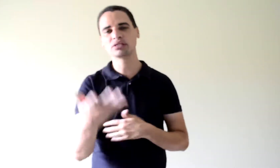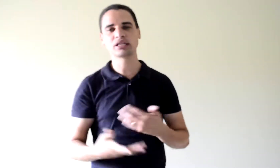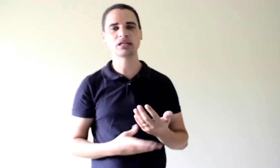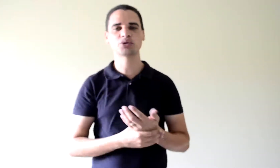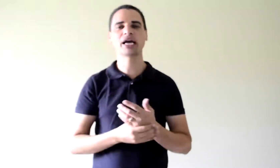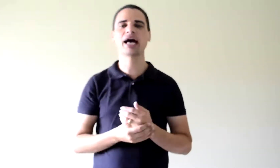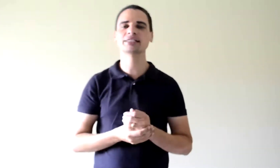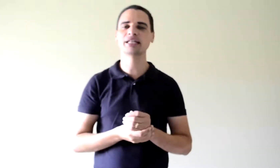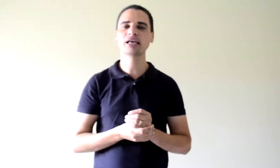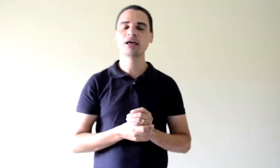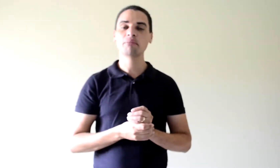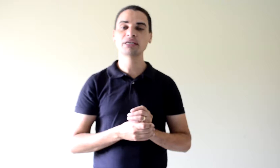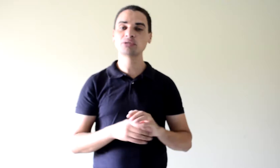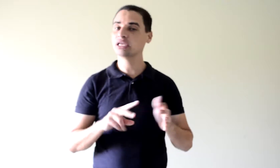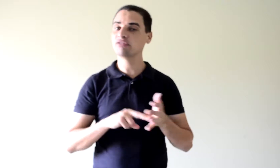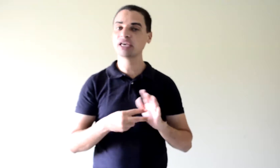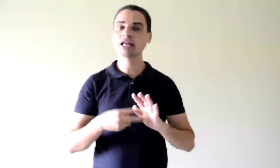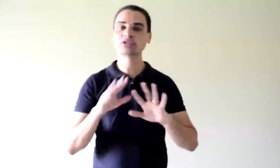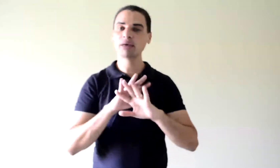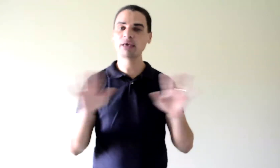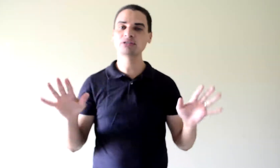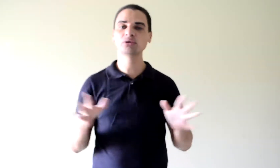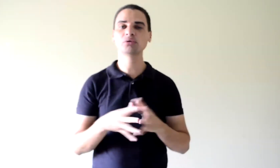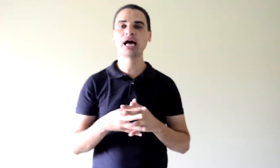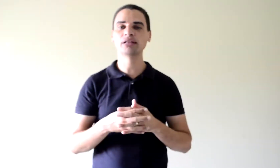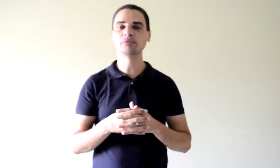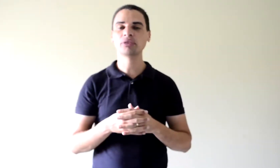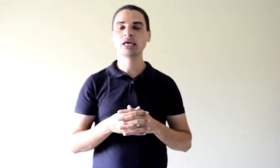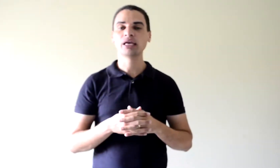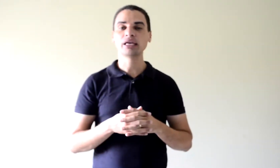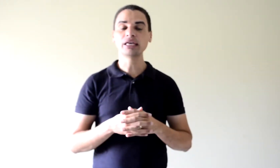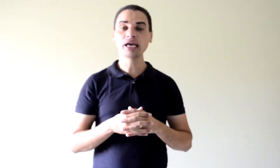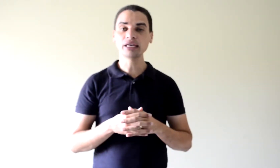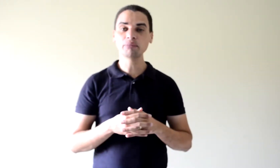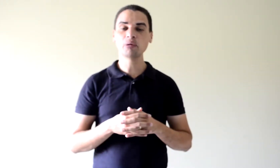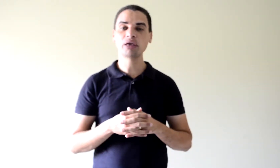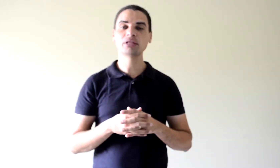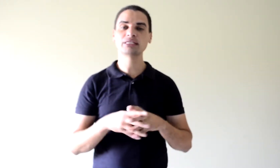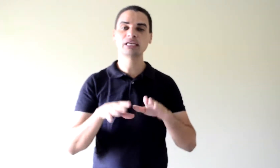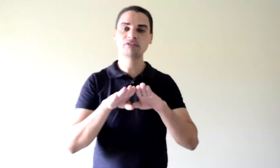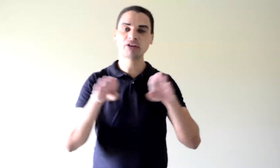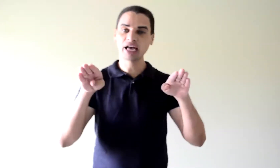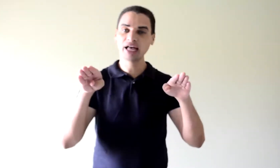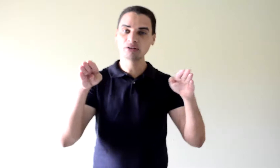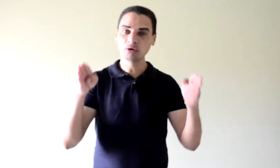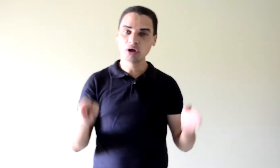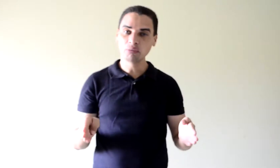tem na sua casa, né? Mas o significado já é bem estruturado. E aí, por meio desse significado,